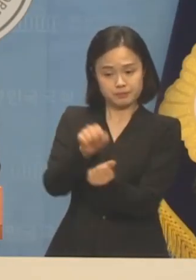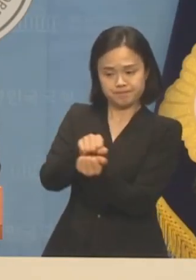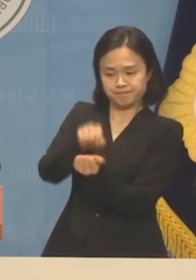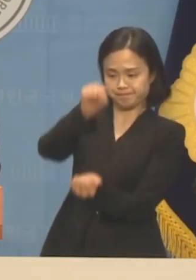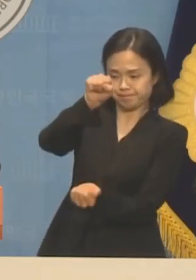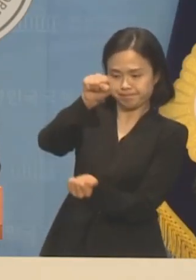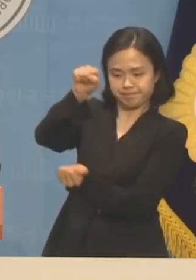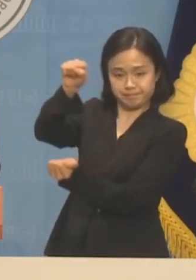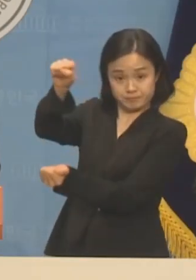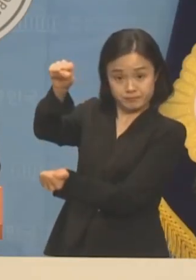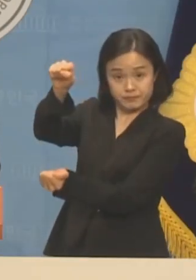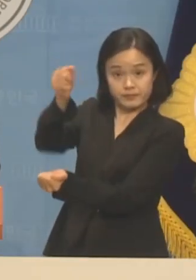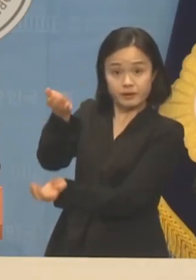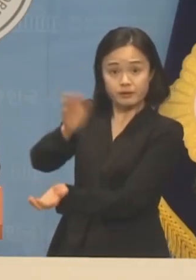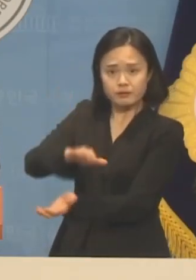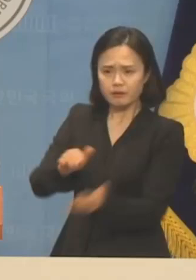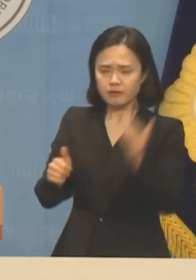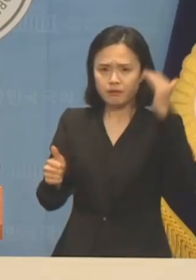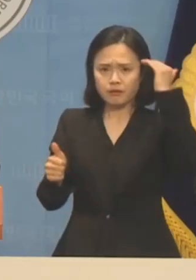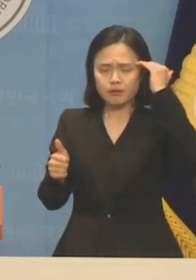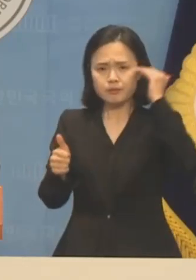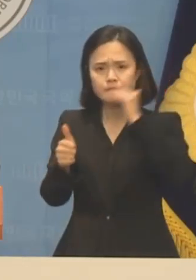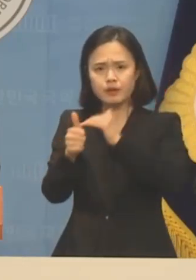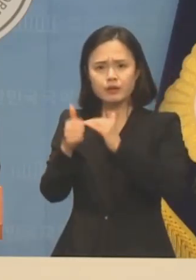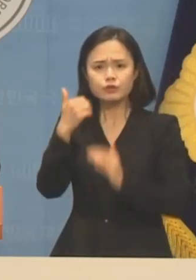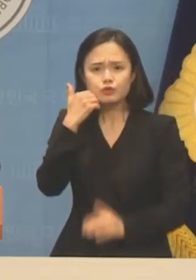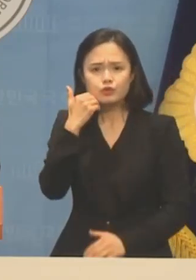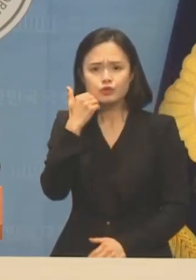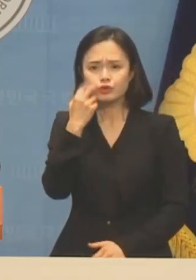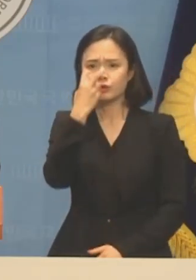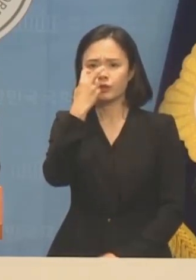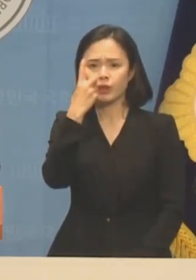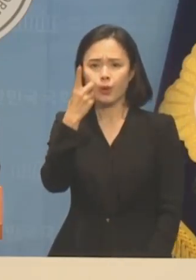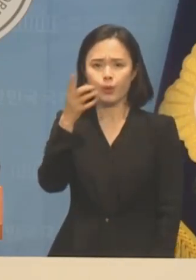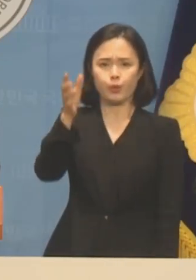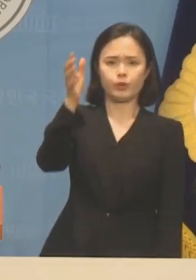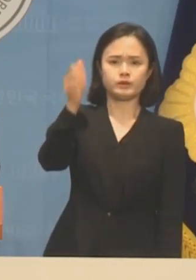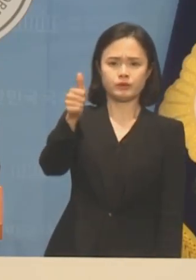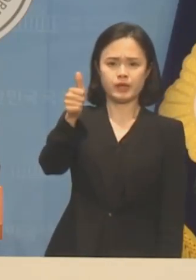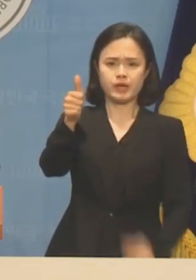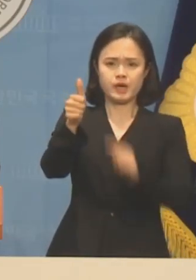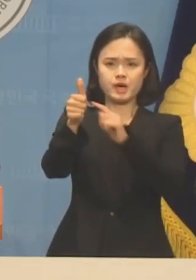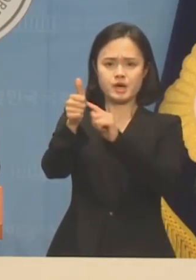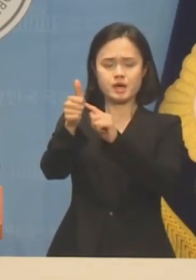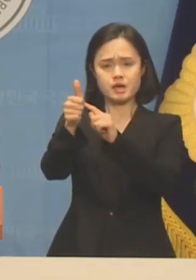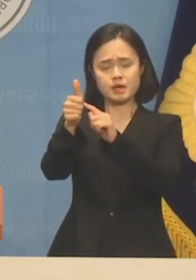물리적 조직적으로 방해한 경호처장 등에 의해 영장 집행이 무산되었습니다.